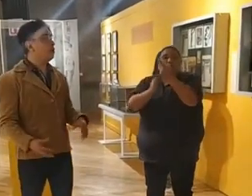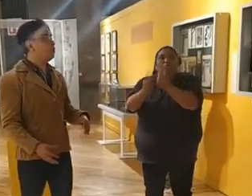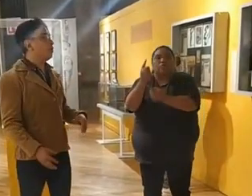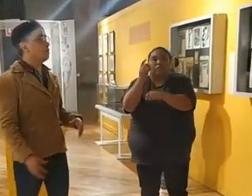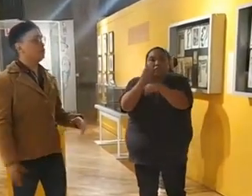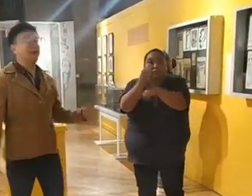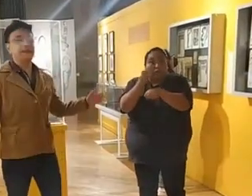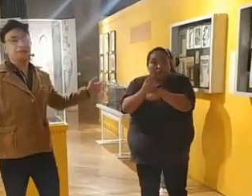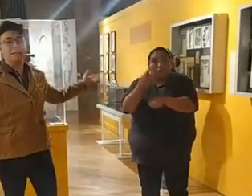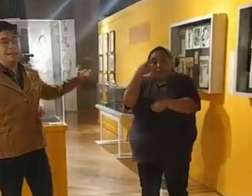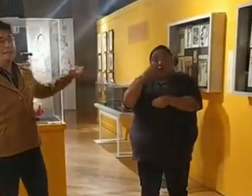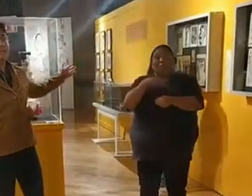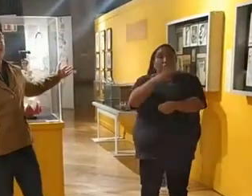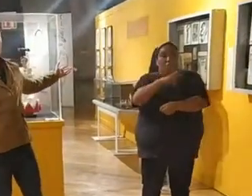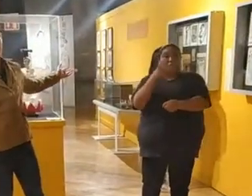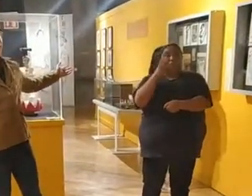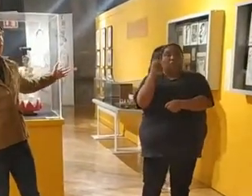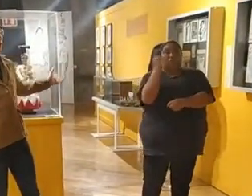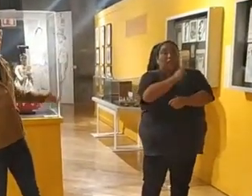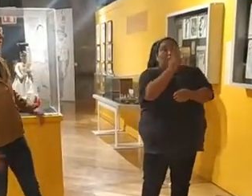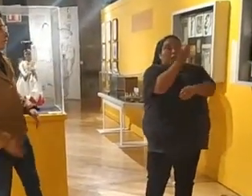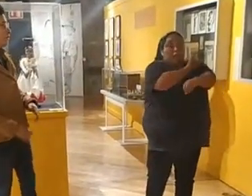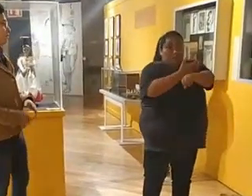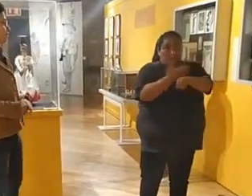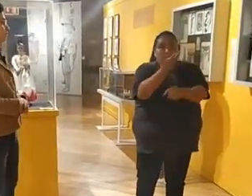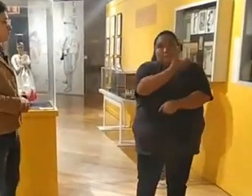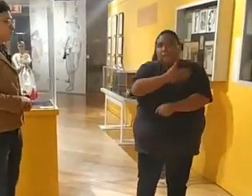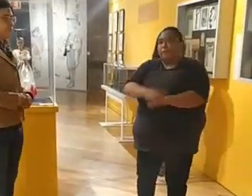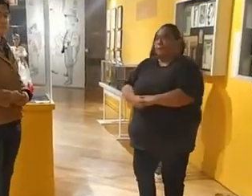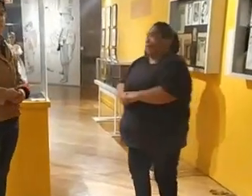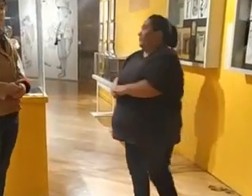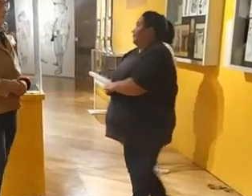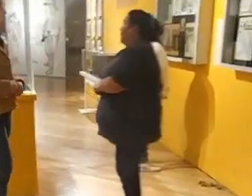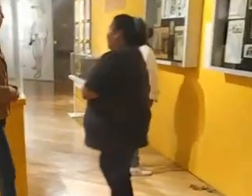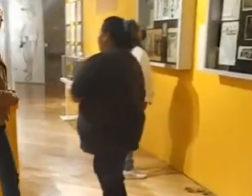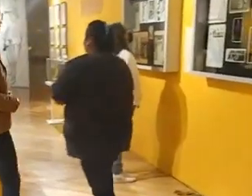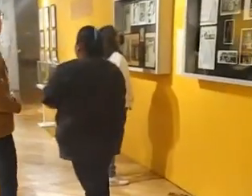México. Podamos ver de este lado, por favor.